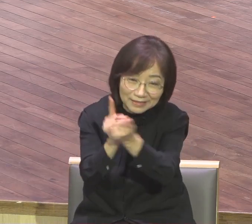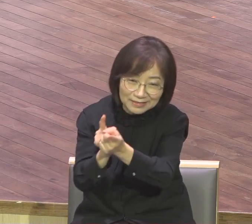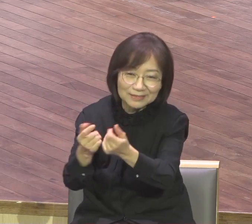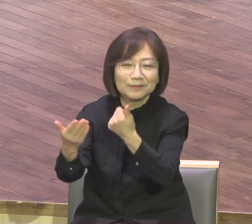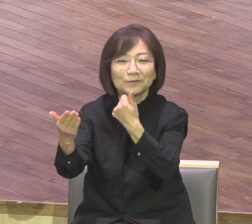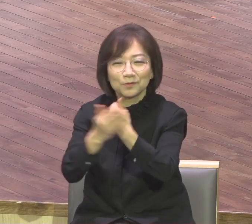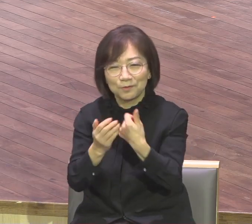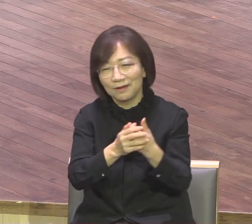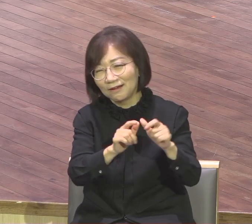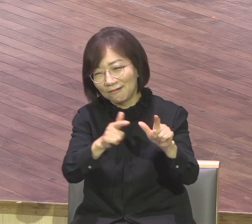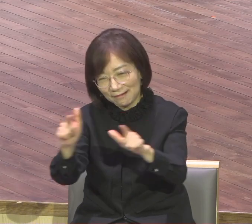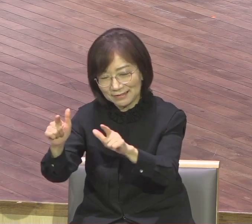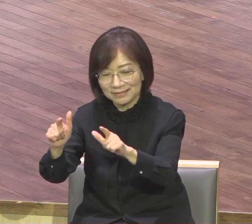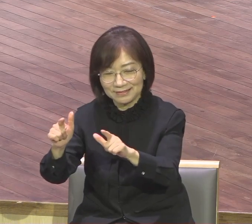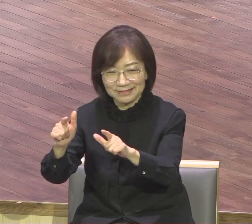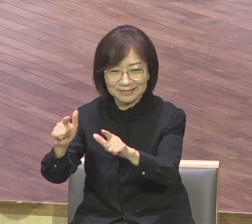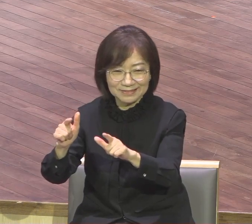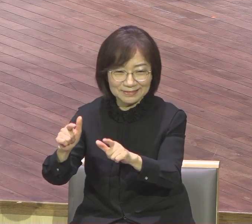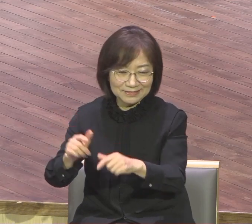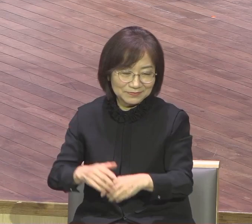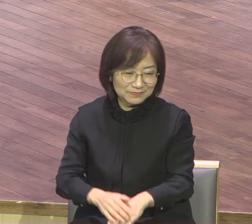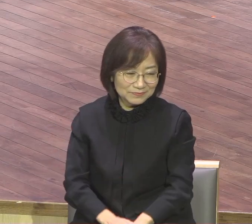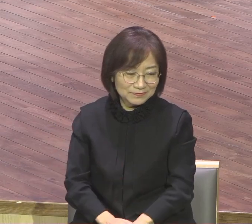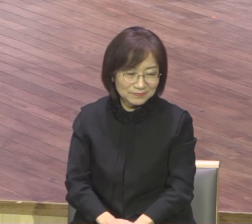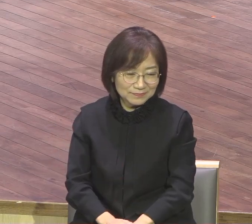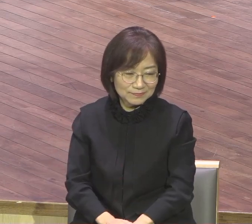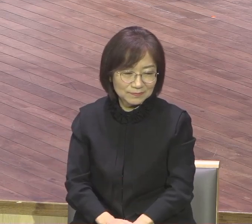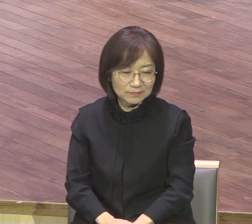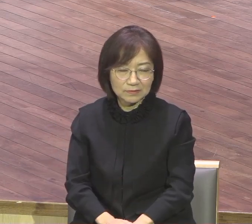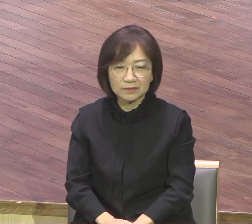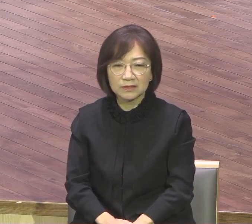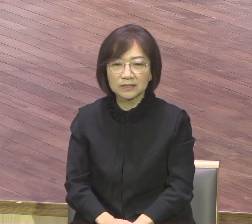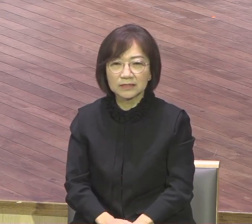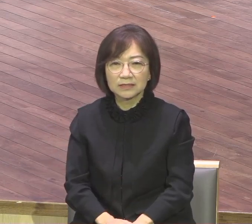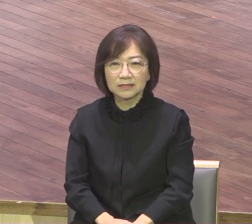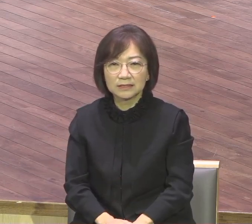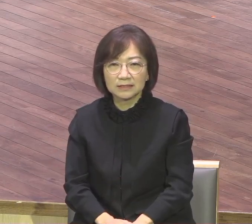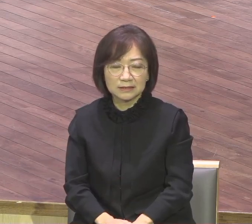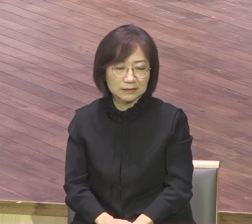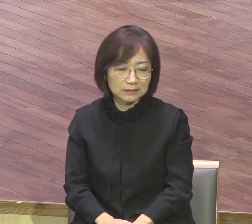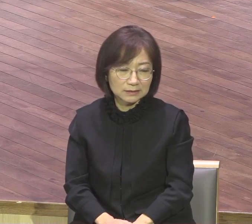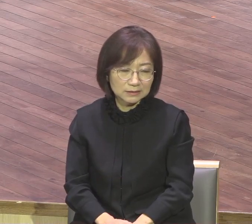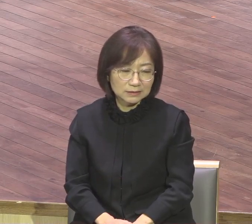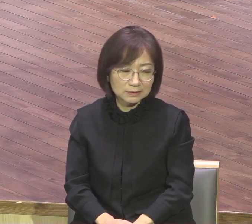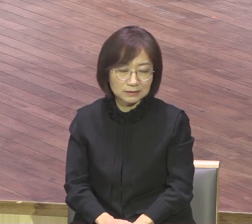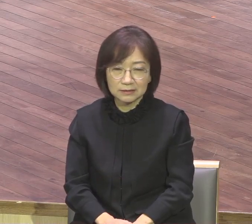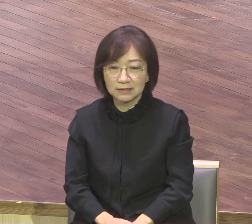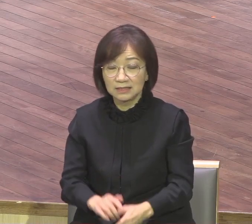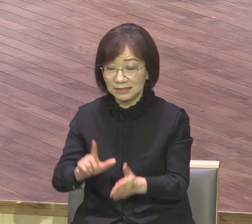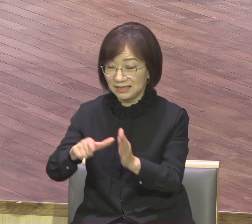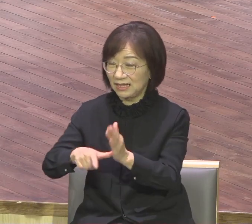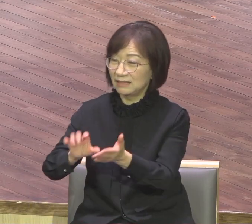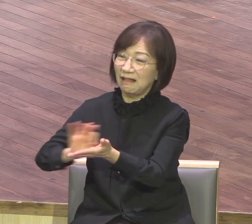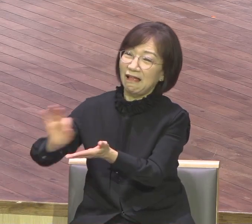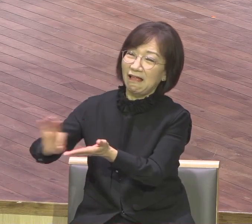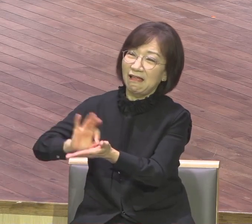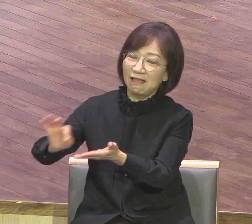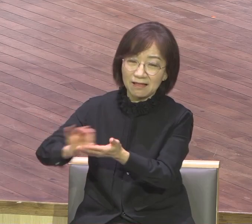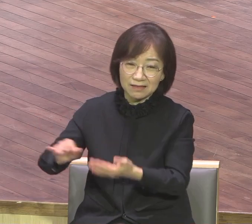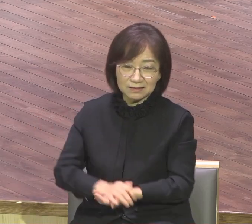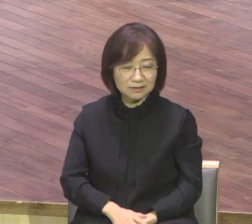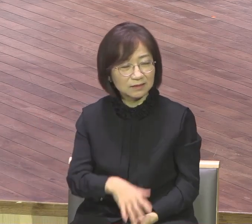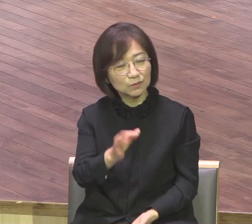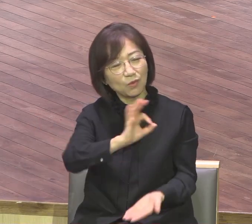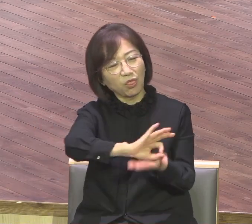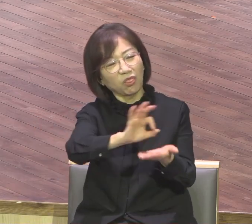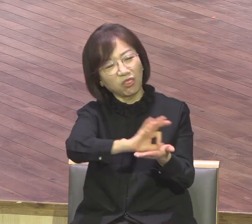campo, van a sentir que Dios está junto con nosotros. 시간 낭비하고 물질 낭비하고 인생 낭비할 수가 없어요. No hay tiempo para perder el